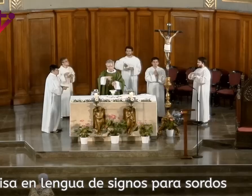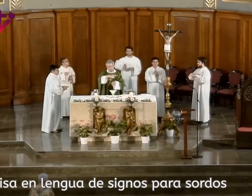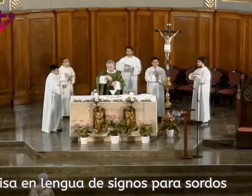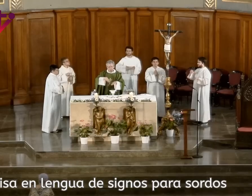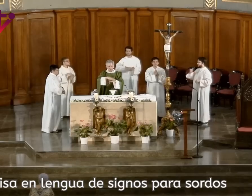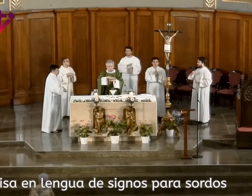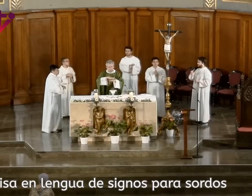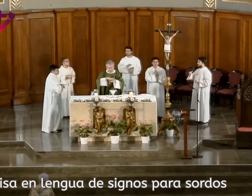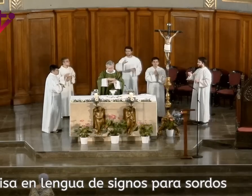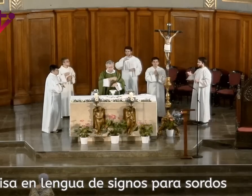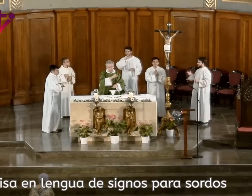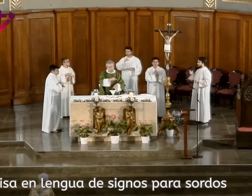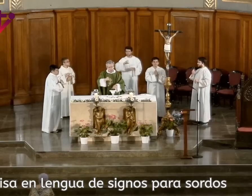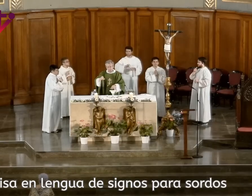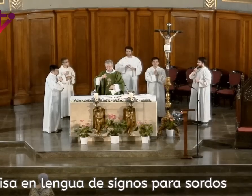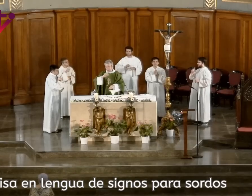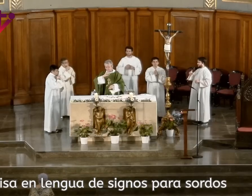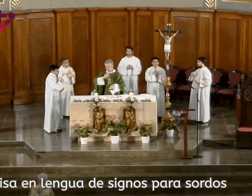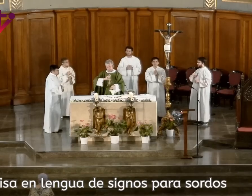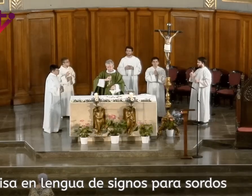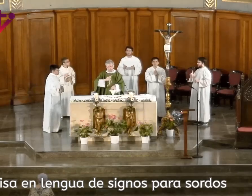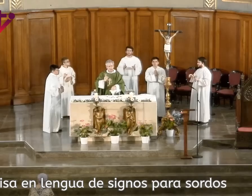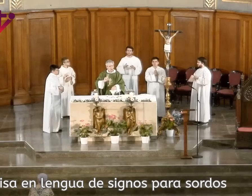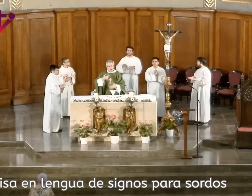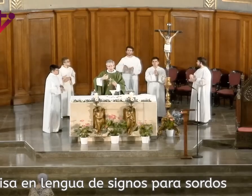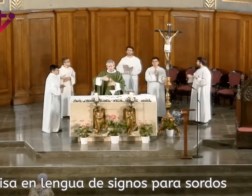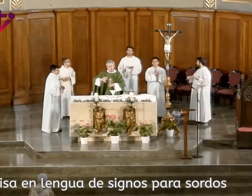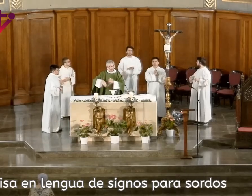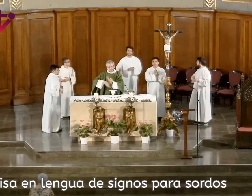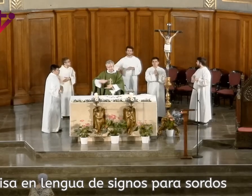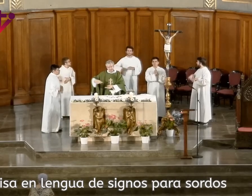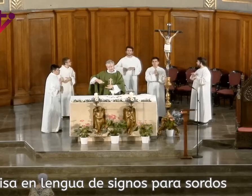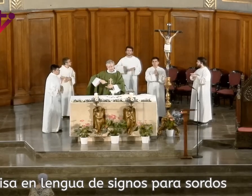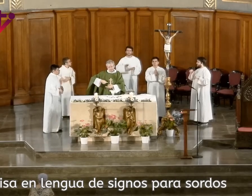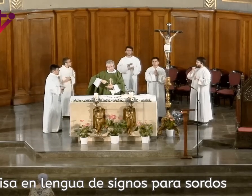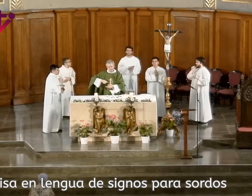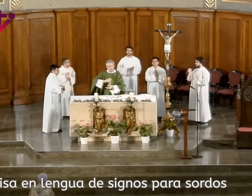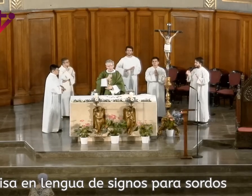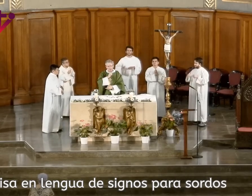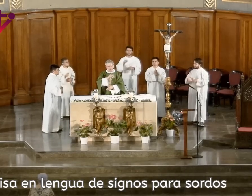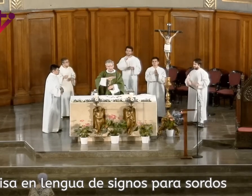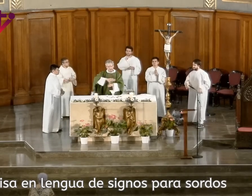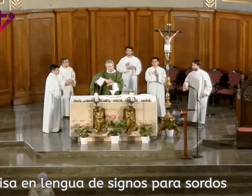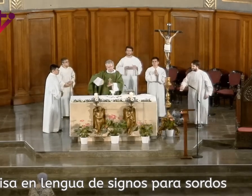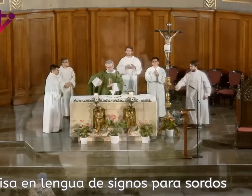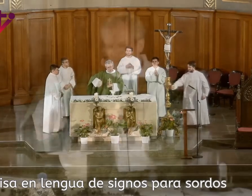también nosotros perdonamos a los que nos ofenden. No nos dejes caer en la tentación y líbranos del